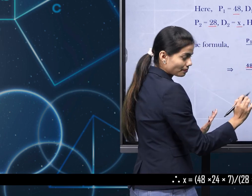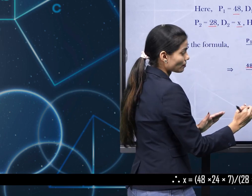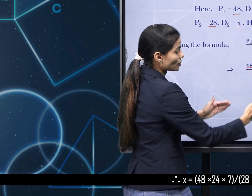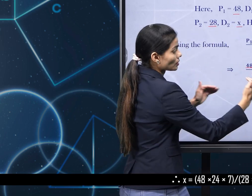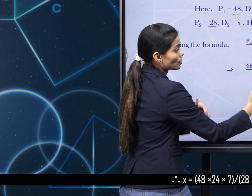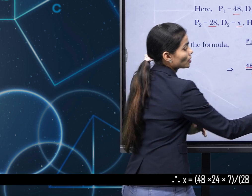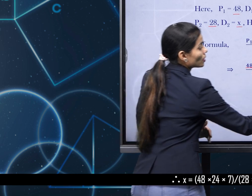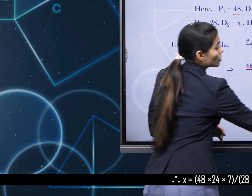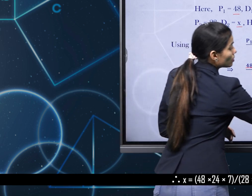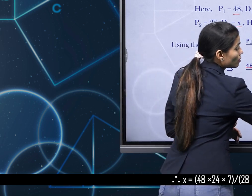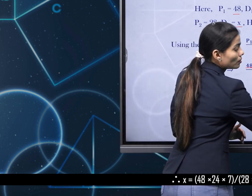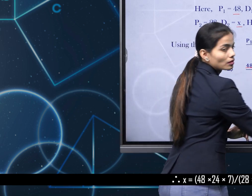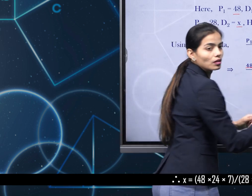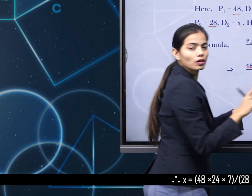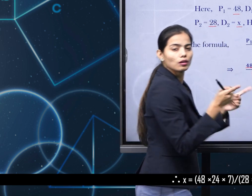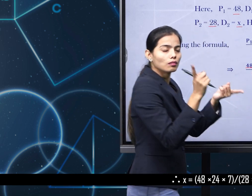दिवस.